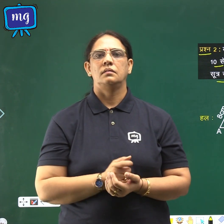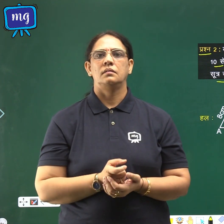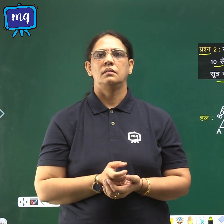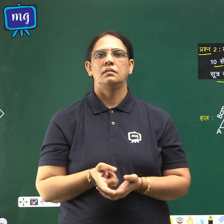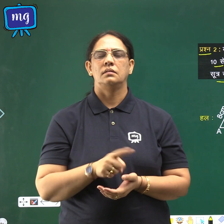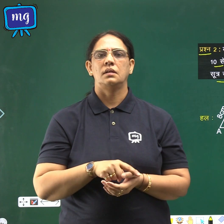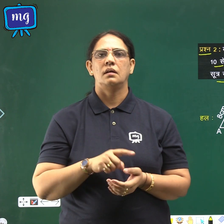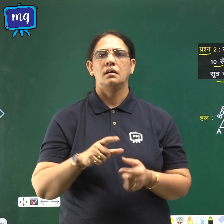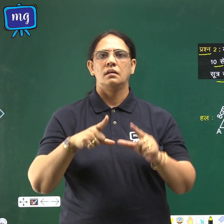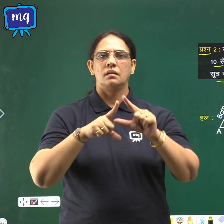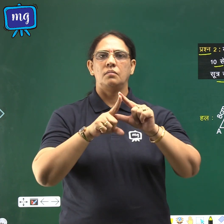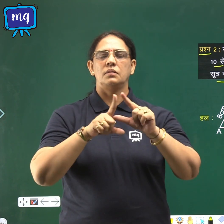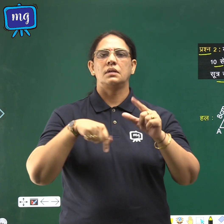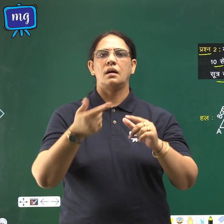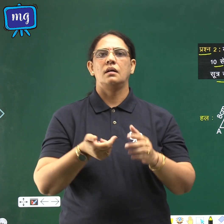त्रिभुज का